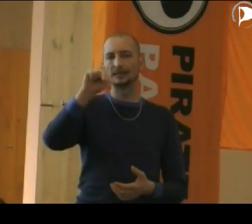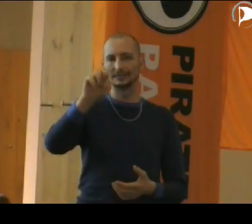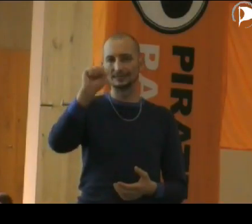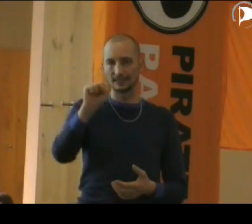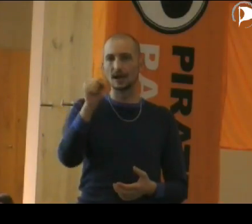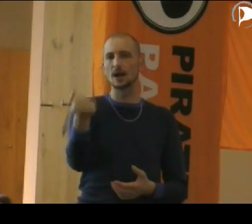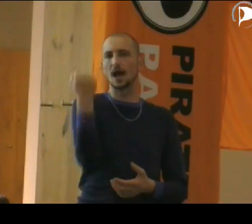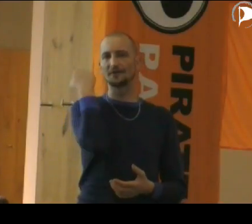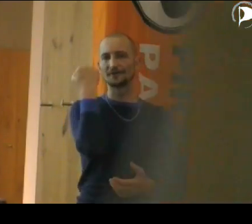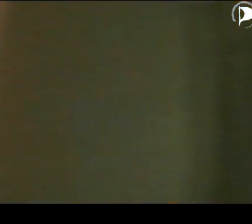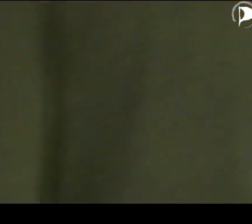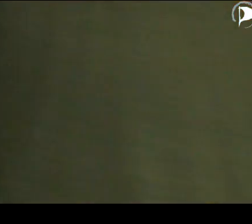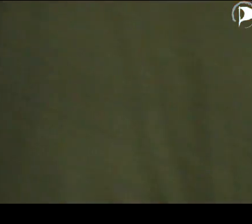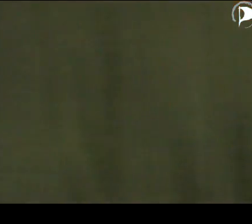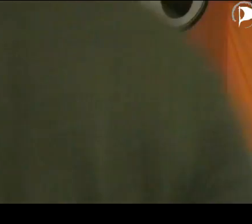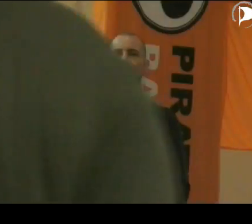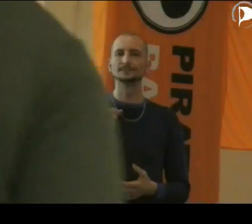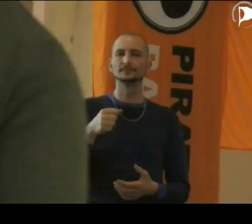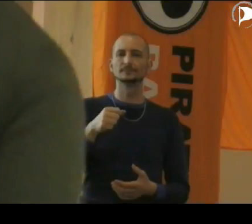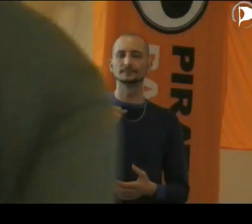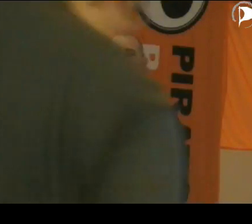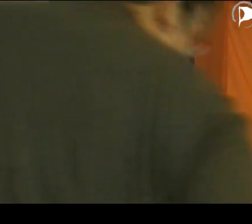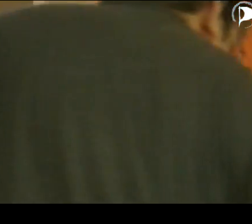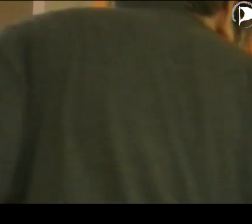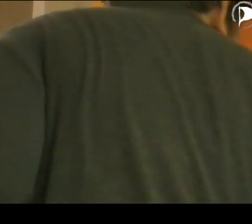sebastian nicht auf dem hof jahren